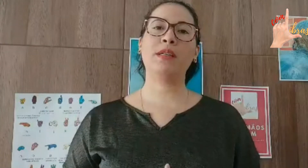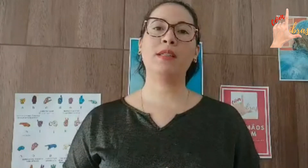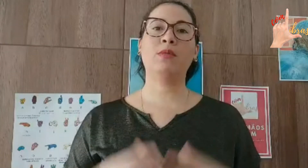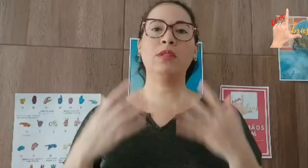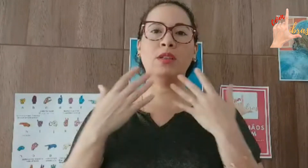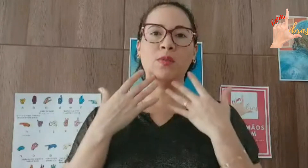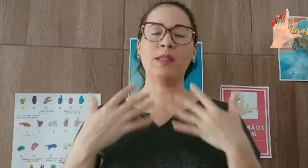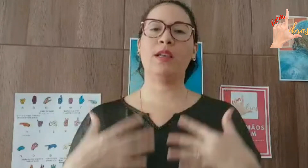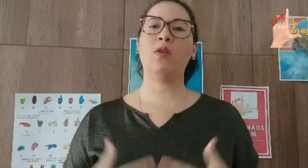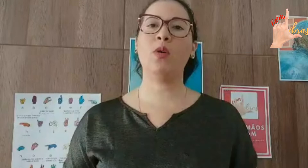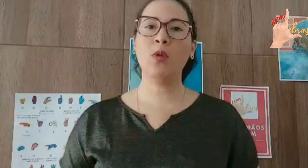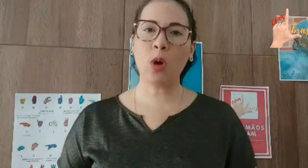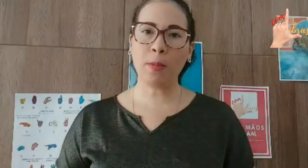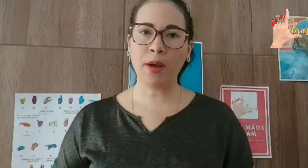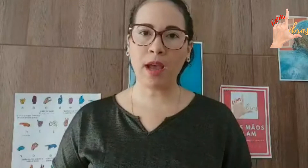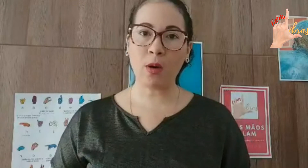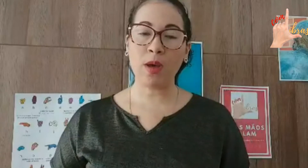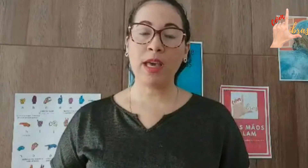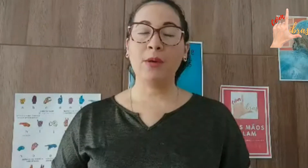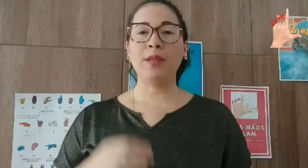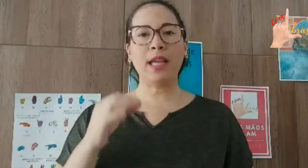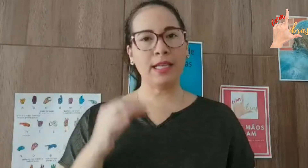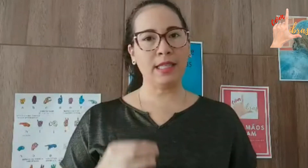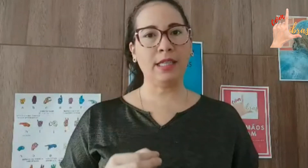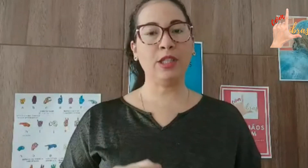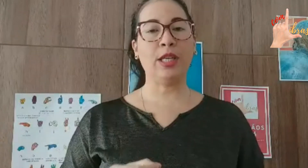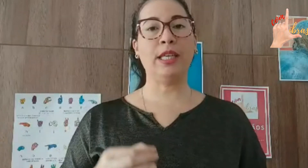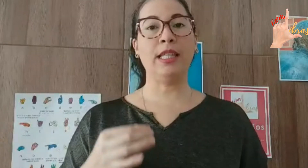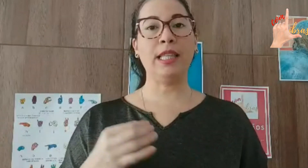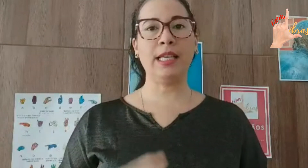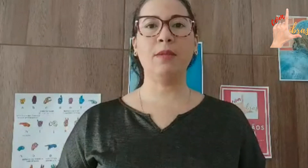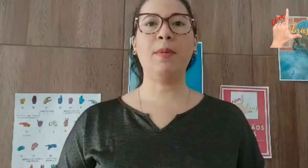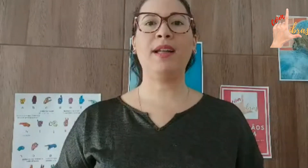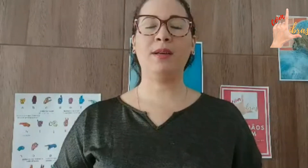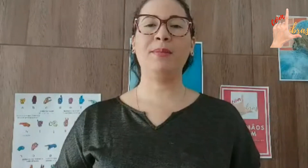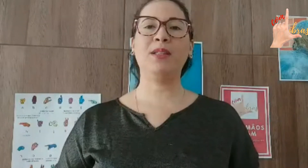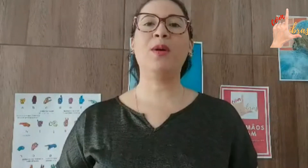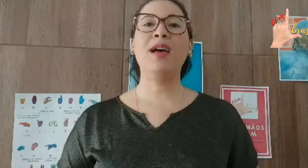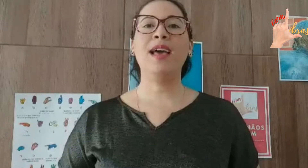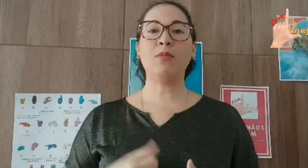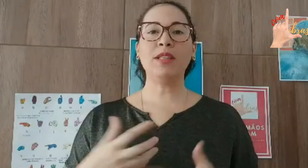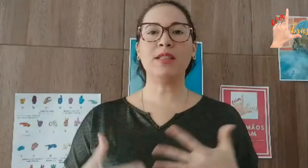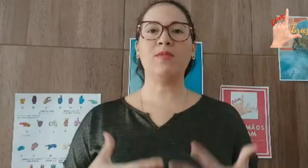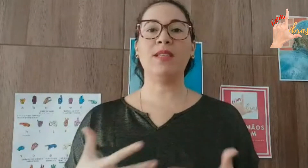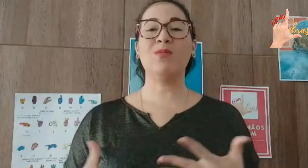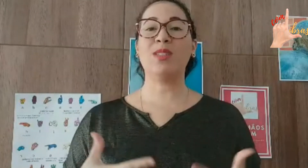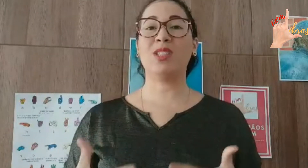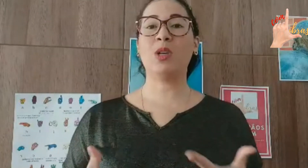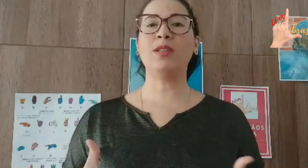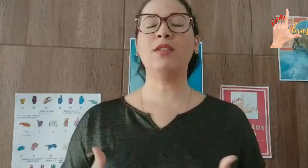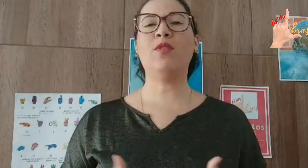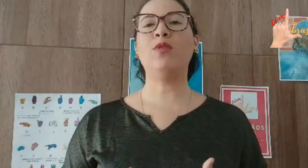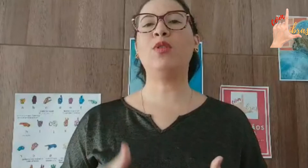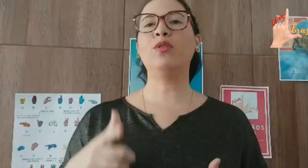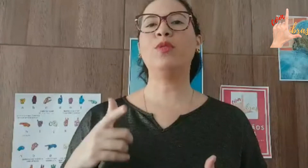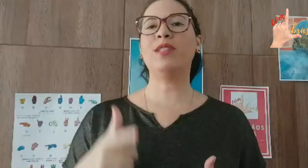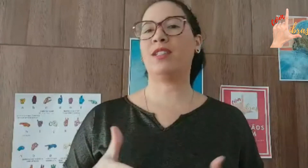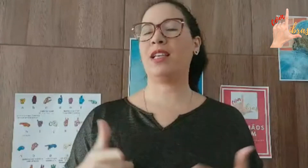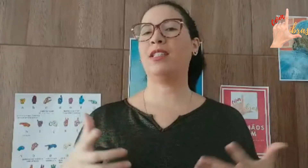expressão tanto facial como corporal. O interessante é que nesse parâmetro, muitas vezes você só desenvolve quando você está